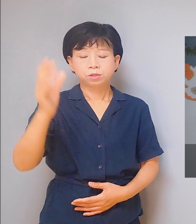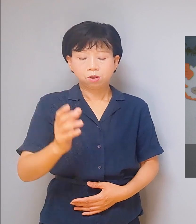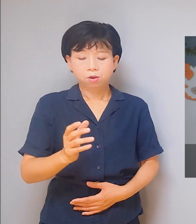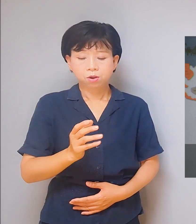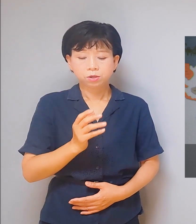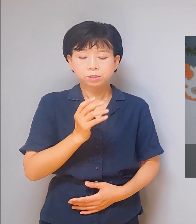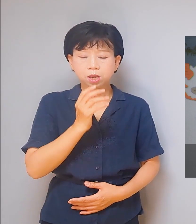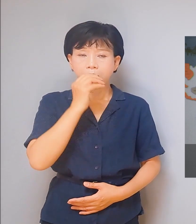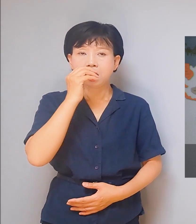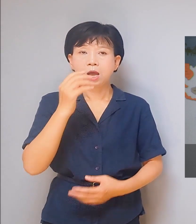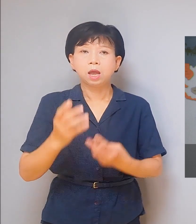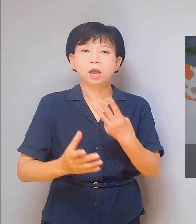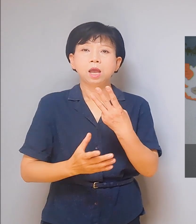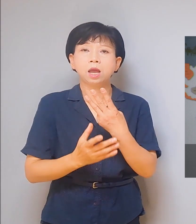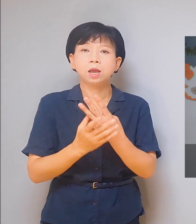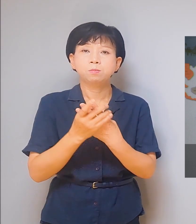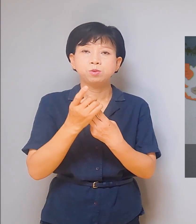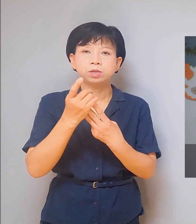성령